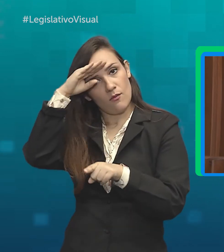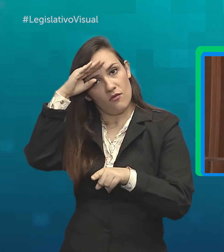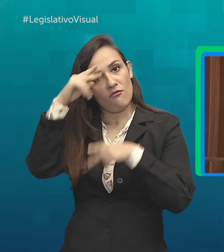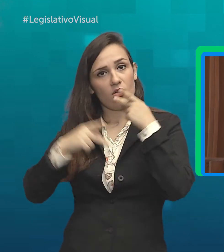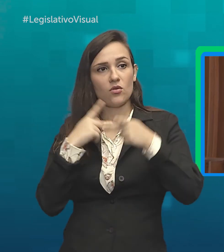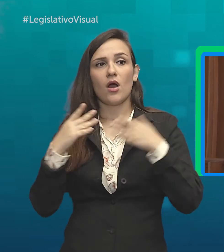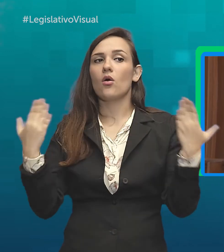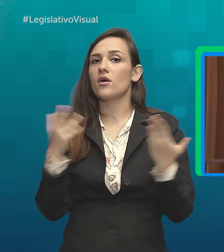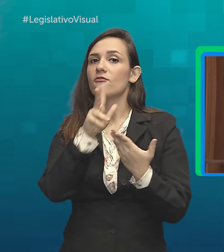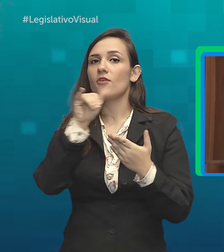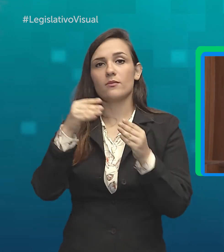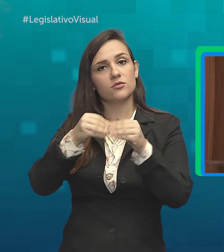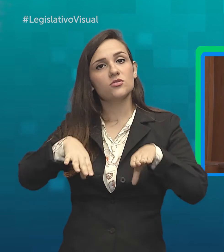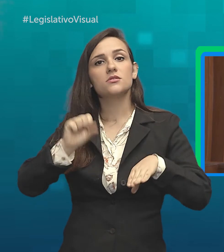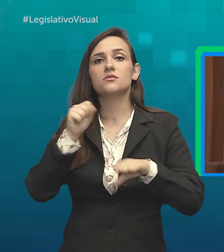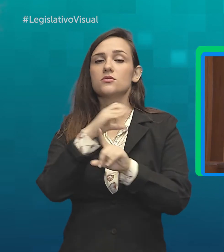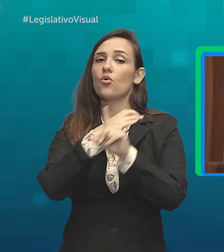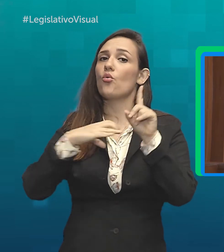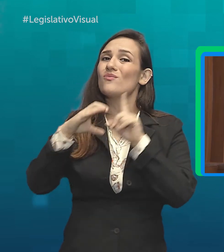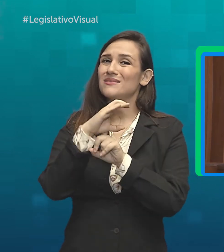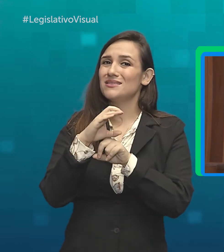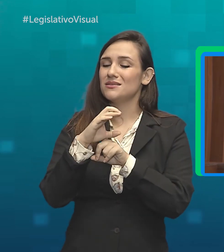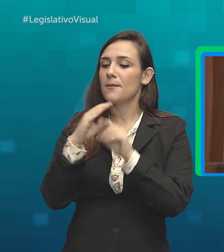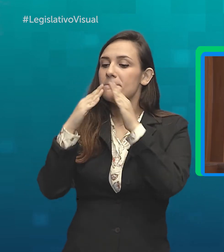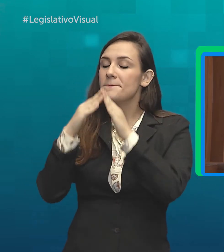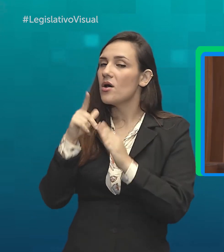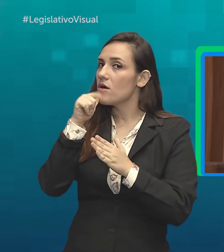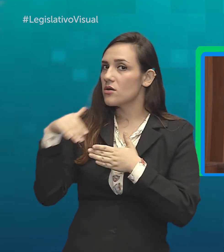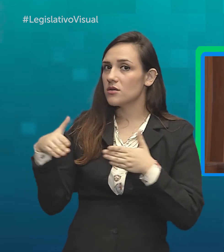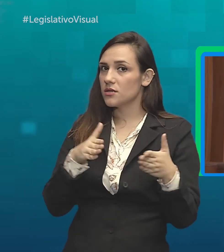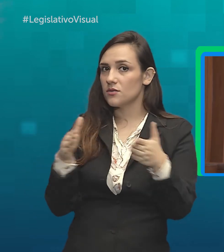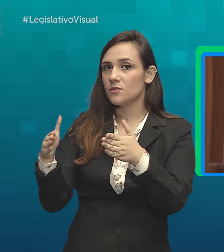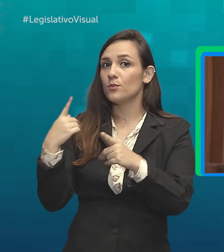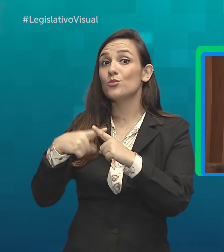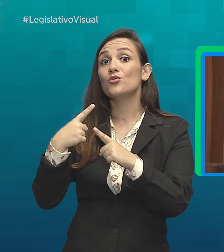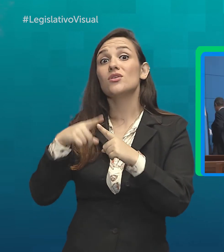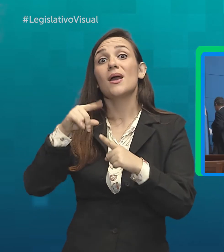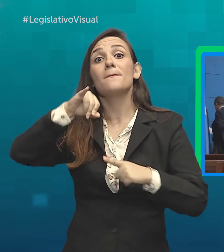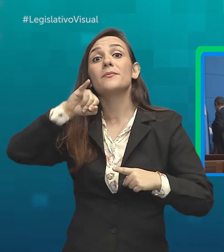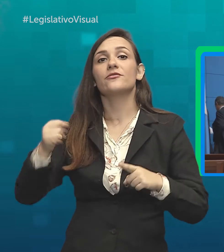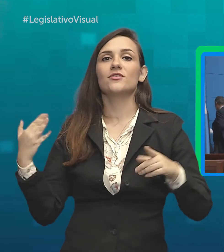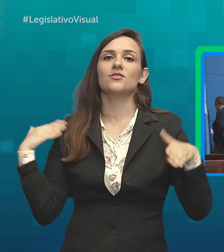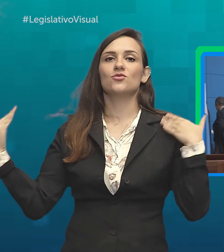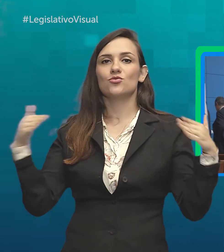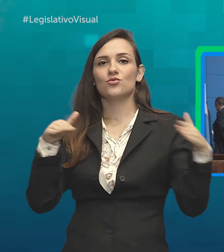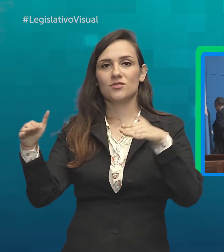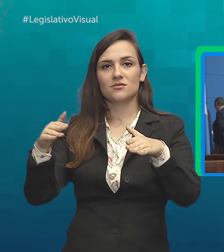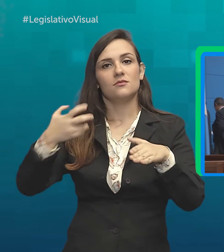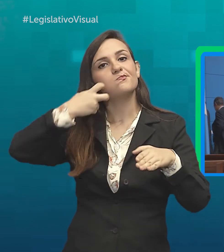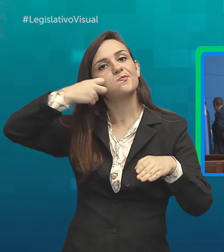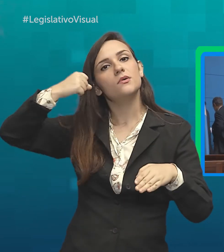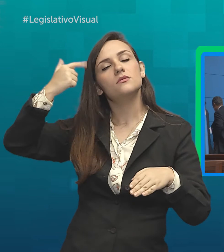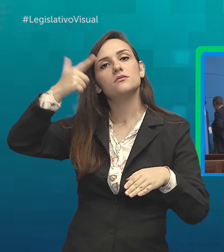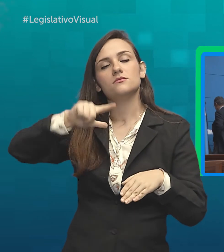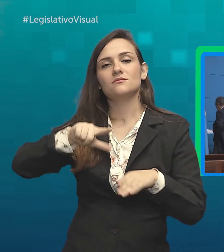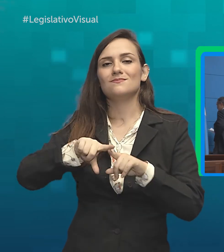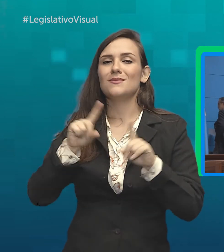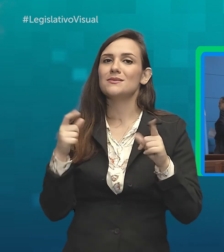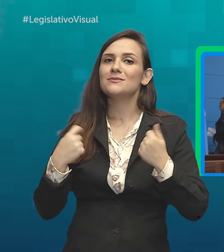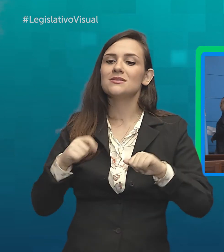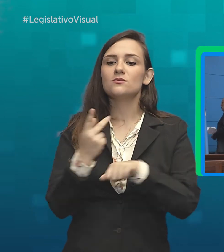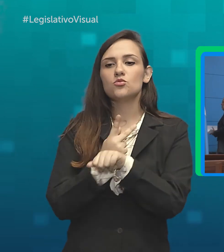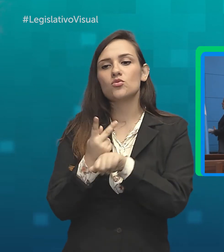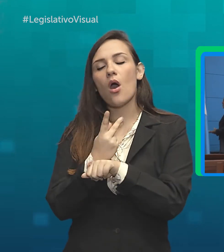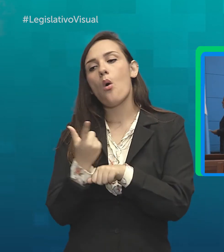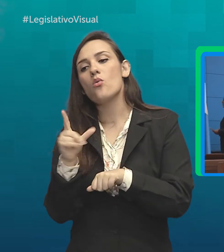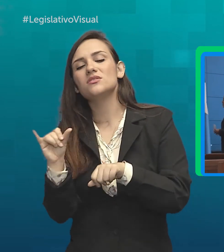afirmou que a medida prejudica as comunidades ribeirinhas, que têm no turismo uma fonte de renda, e que é preciso encontrar